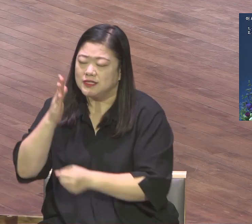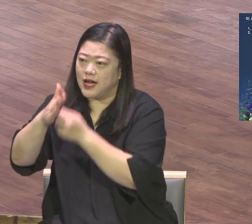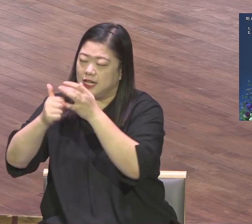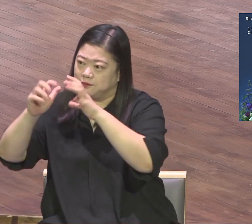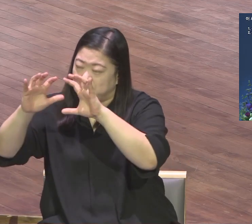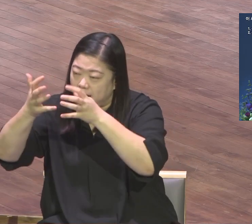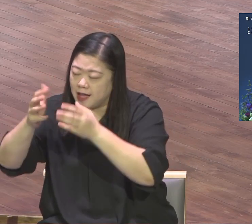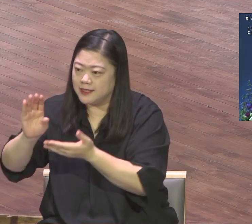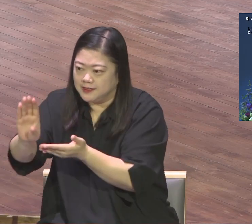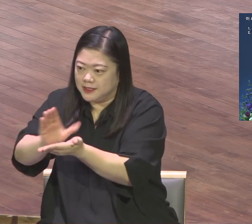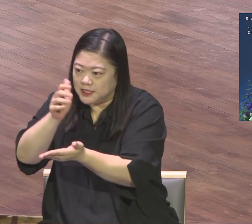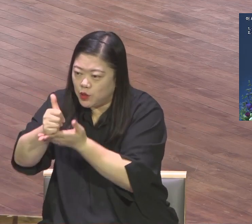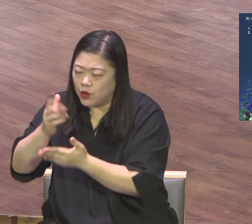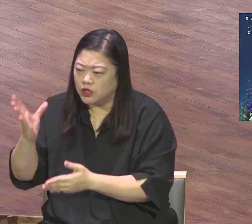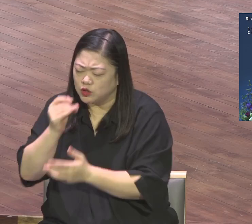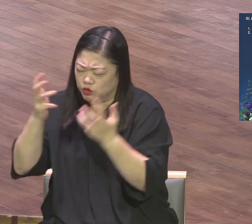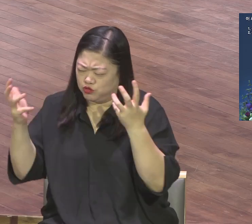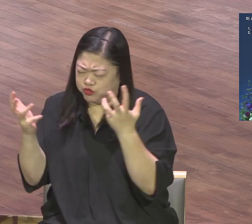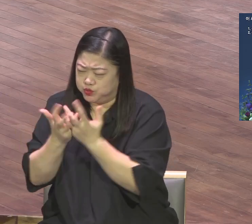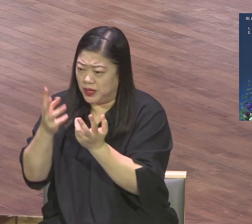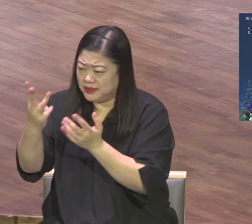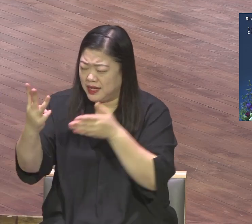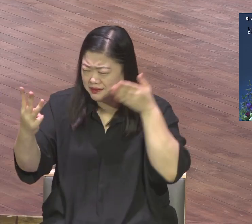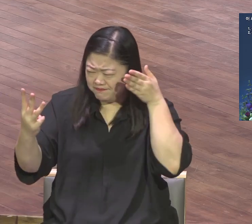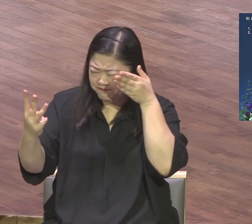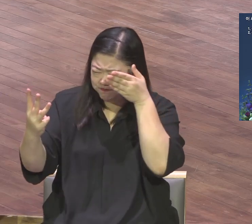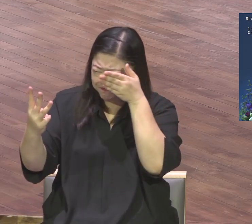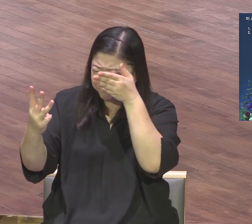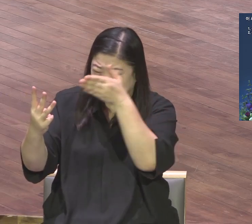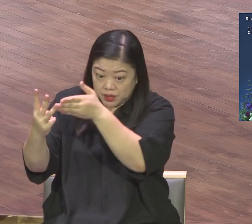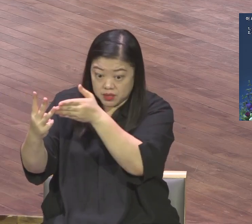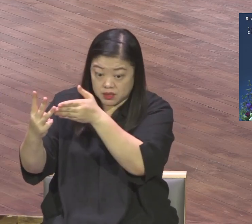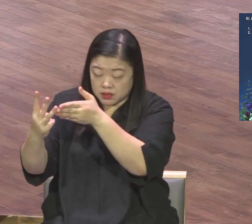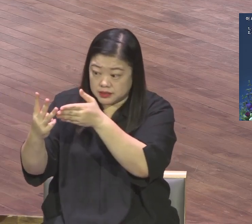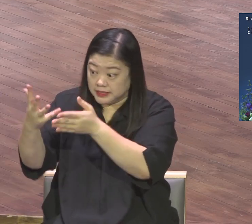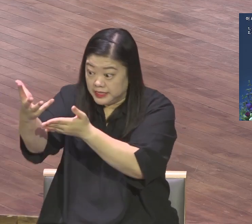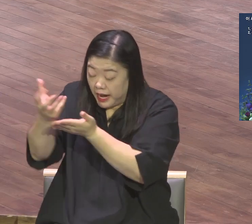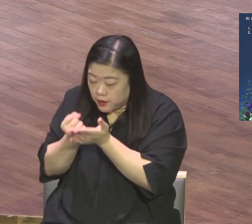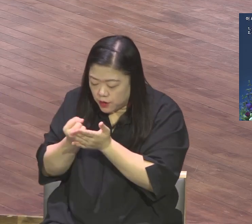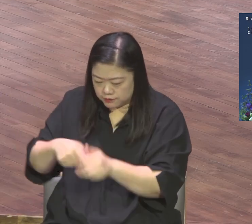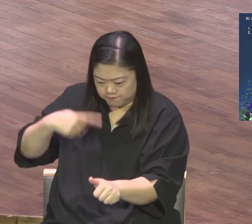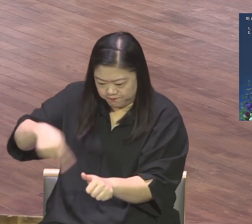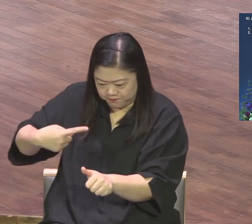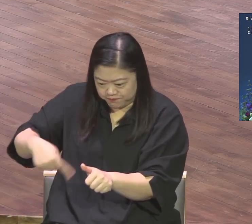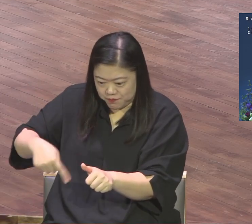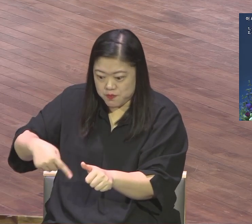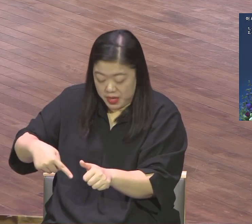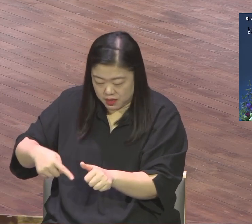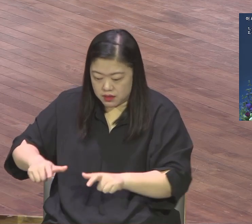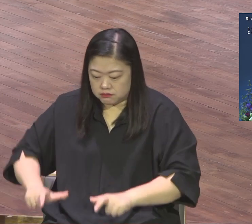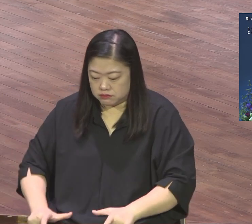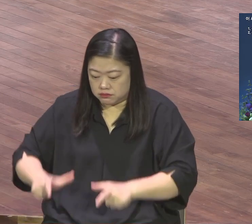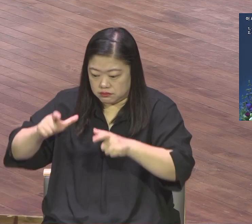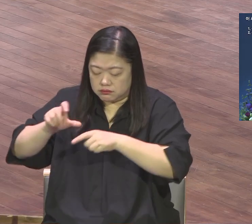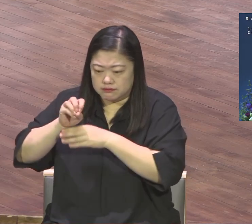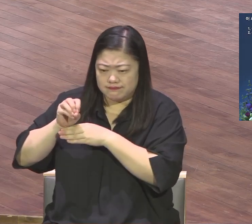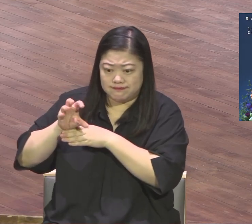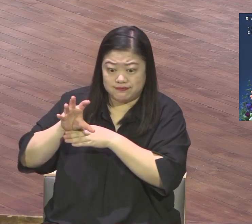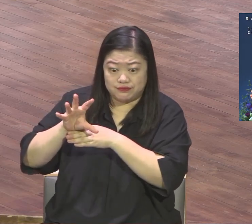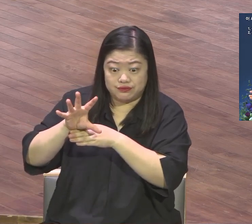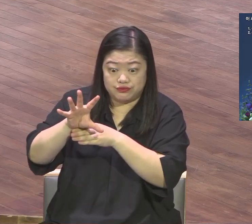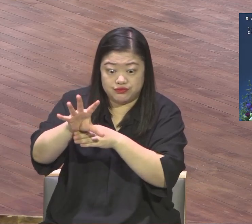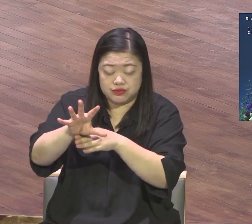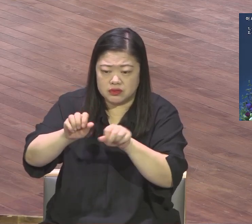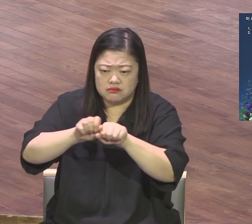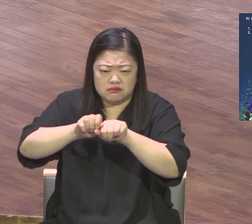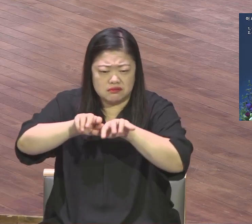영적 흐름을 따라서 올인 집중하니까 현장의 빛의 망대 그리스도의 망대가 견고하게 세워져 가고